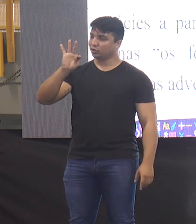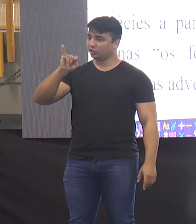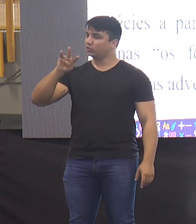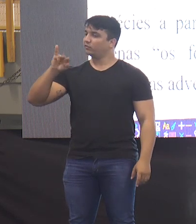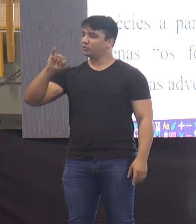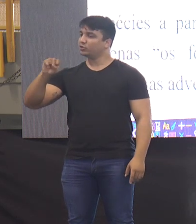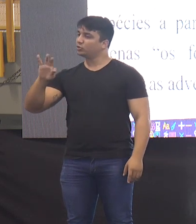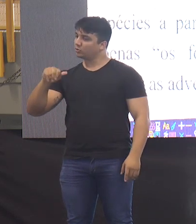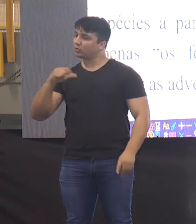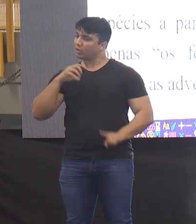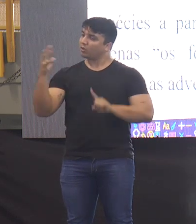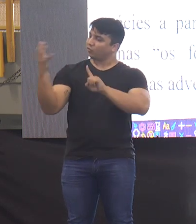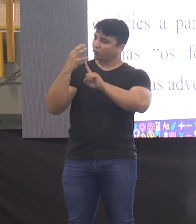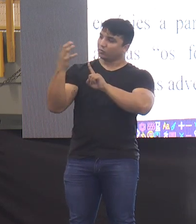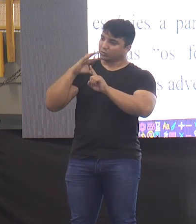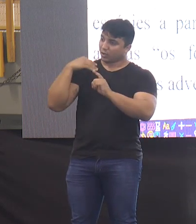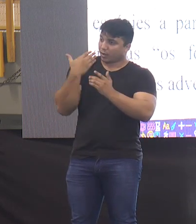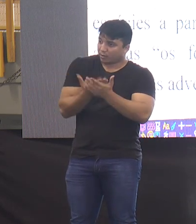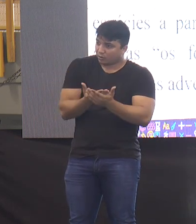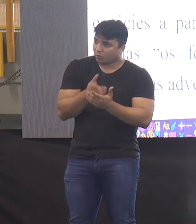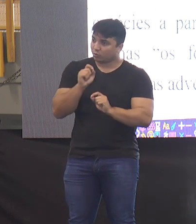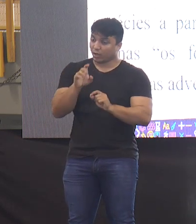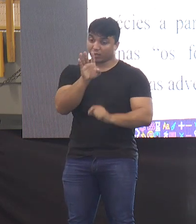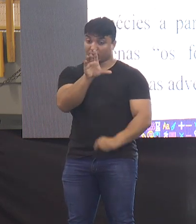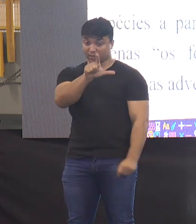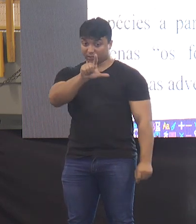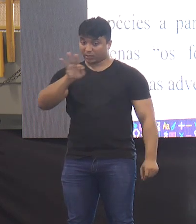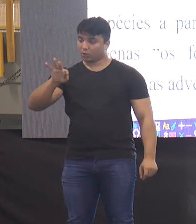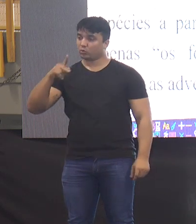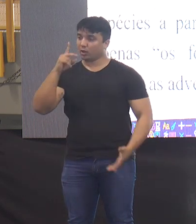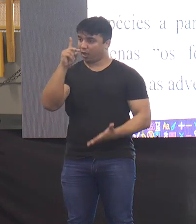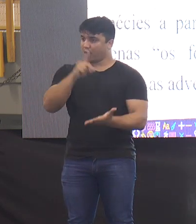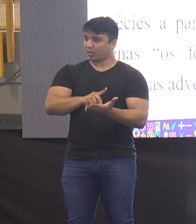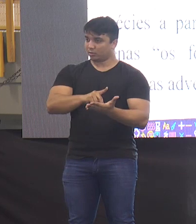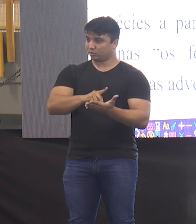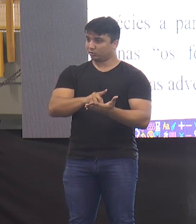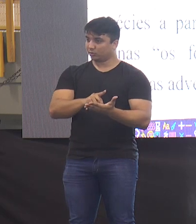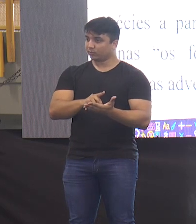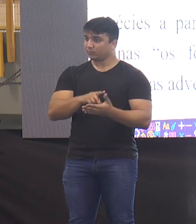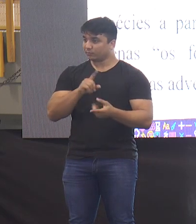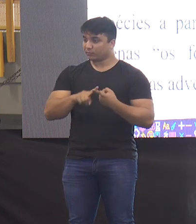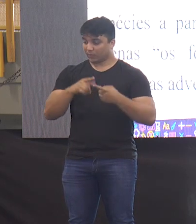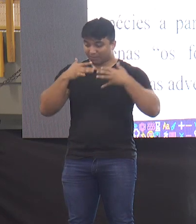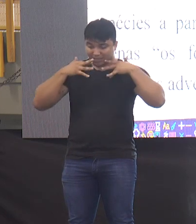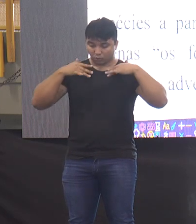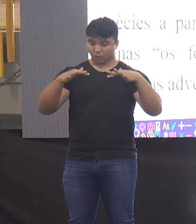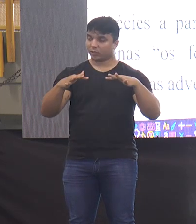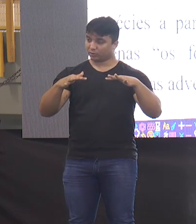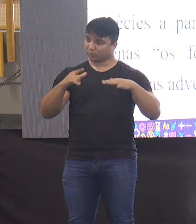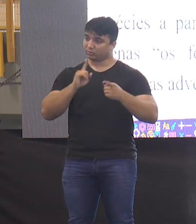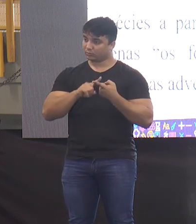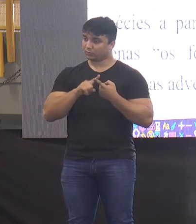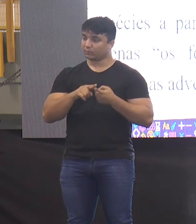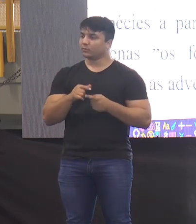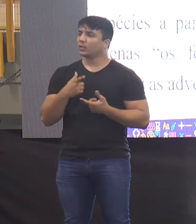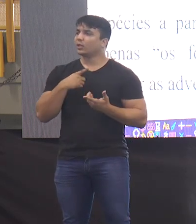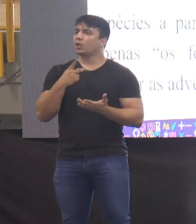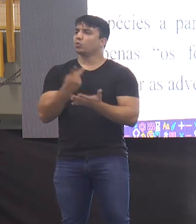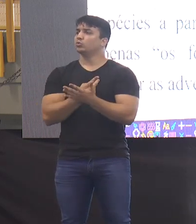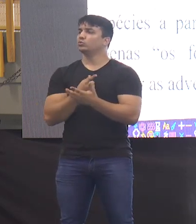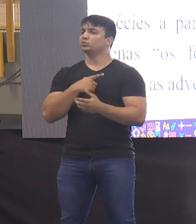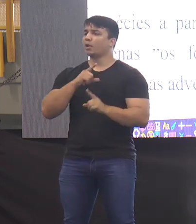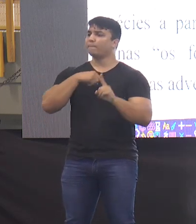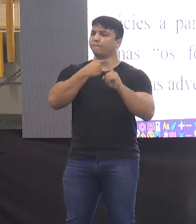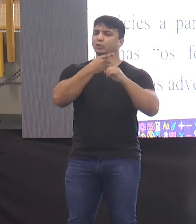E ele influenciou muito a literatura realista e a literatura naturalista. O que é que